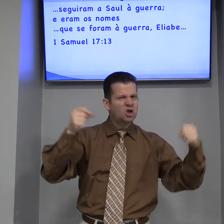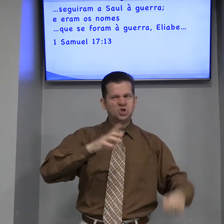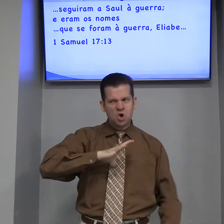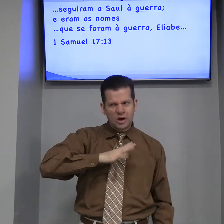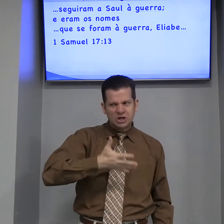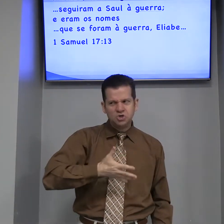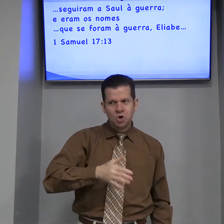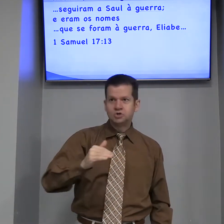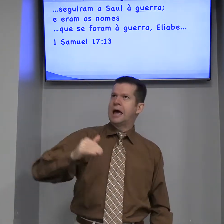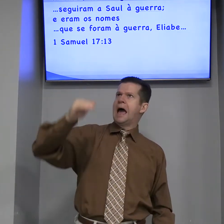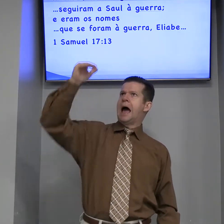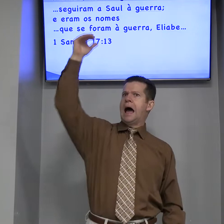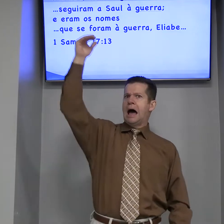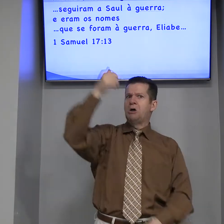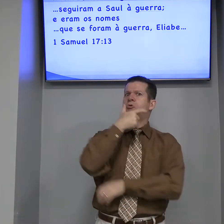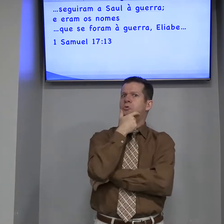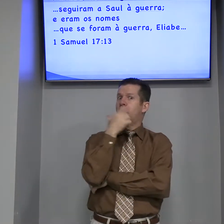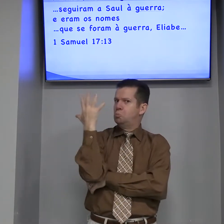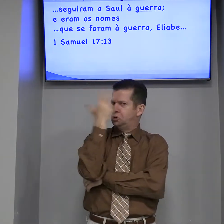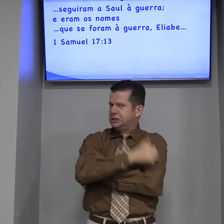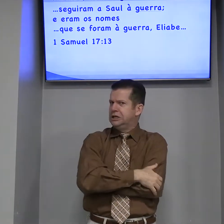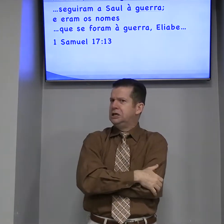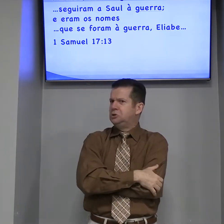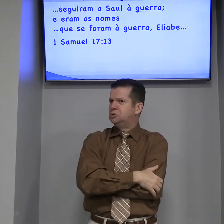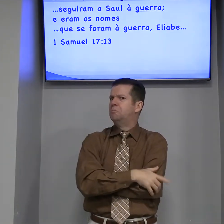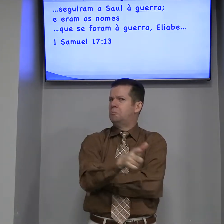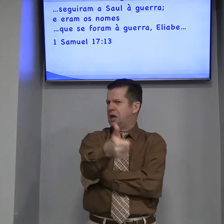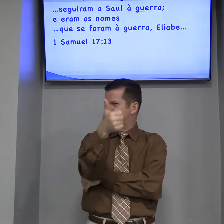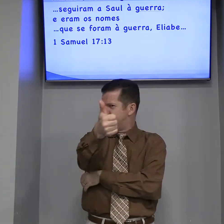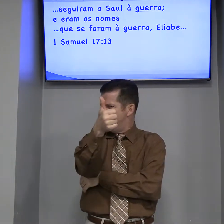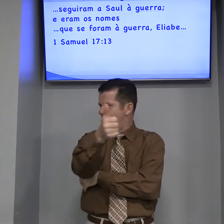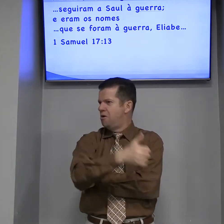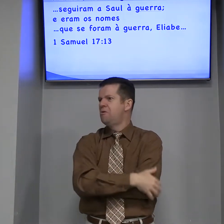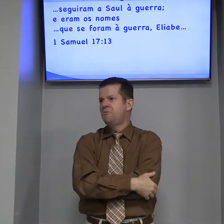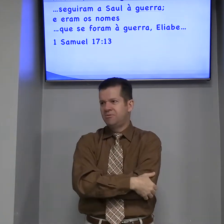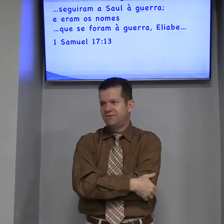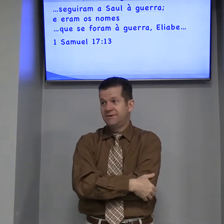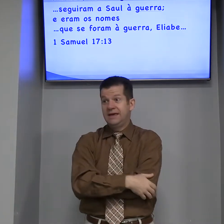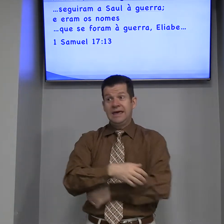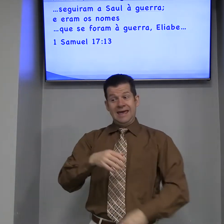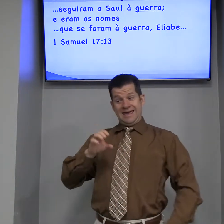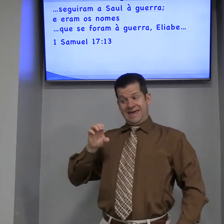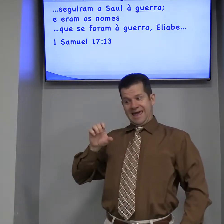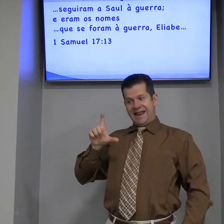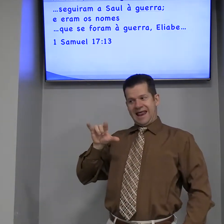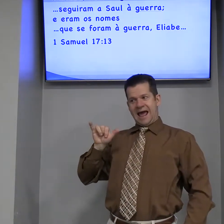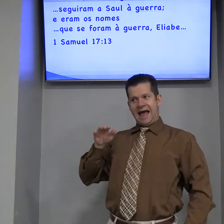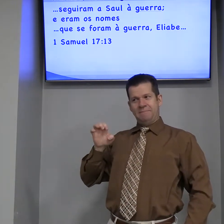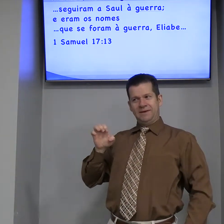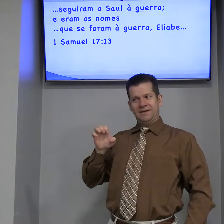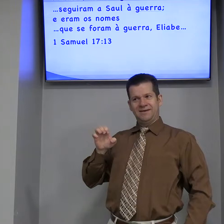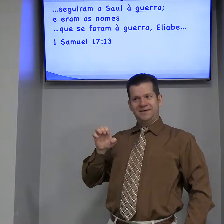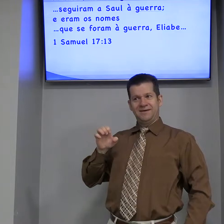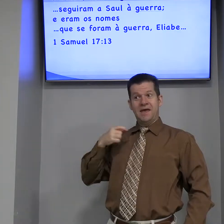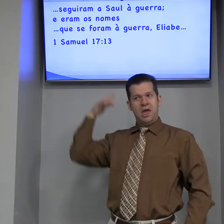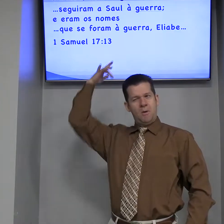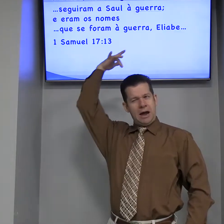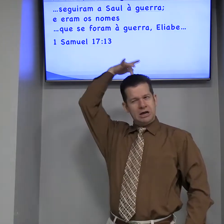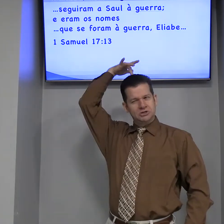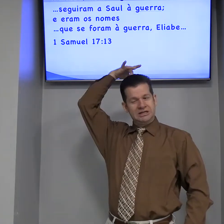forte, corajoso, alto, bonito. Esse é bom. E Eliabe, eu acho que